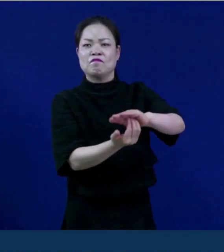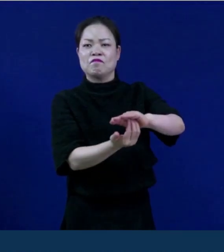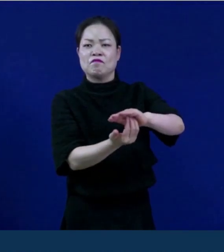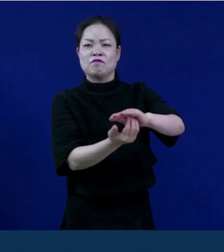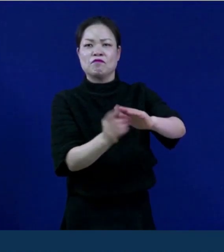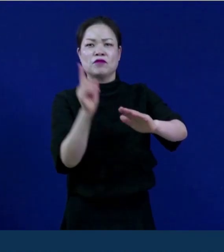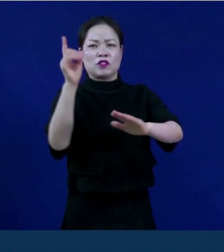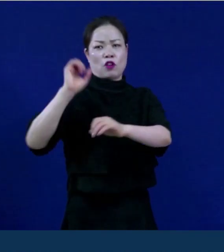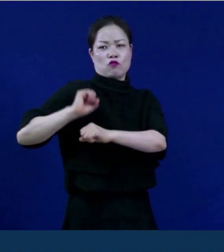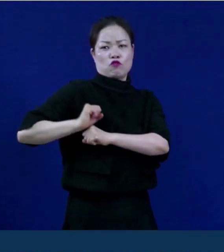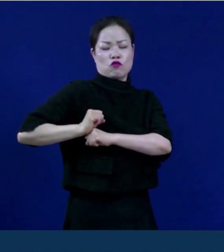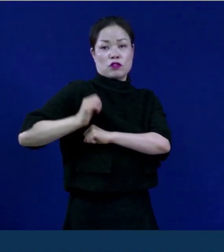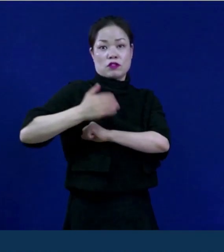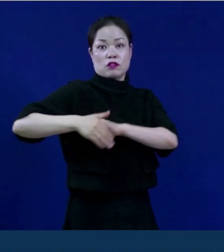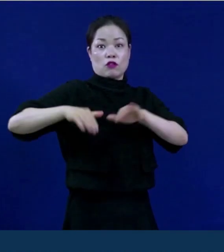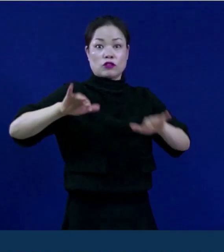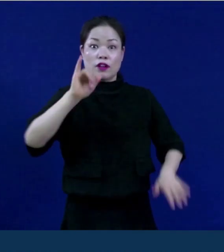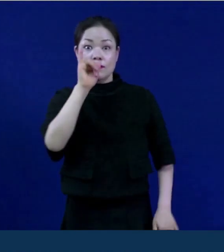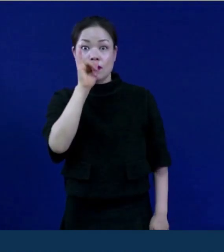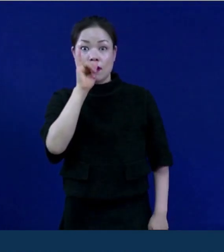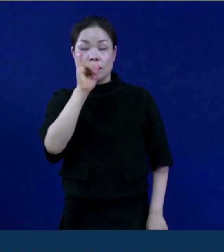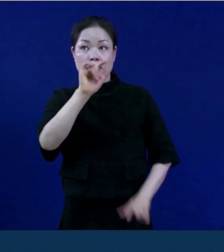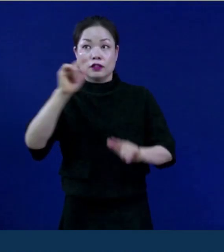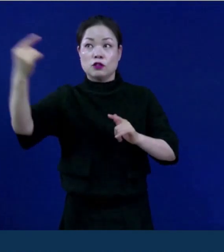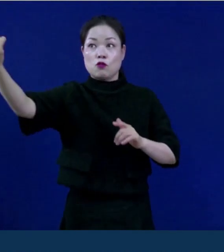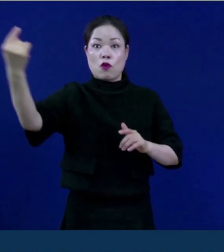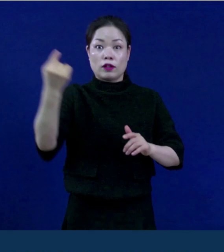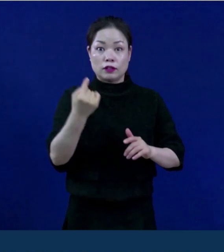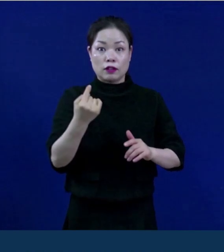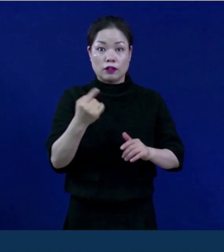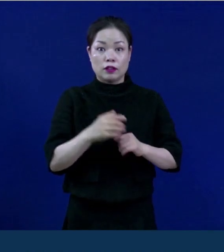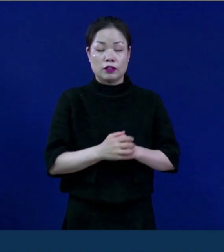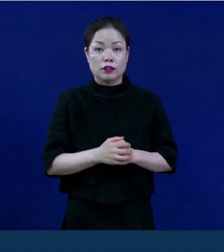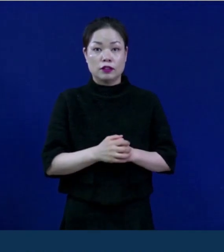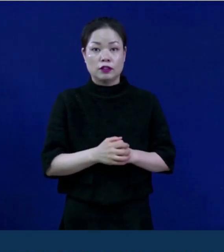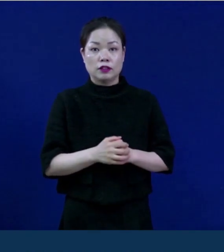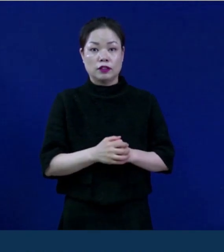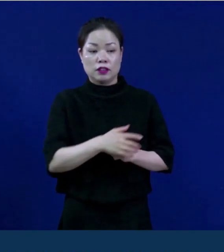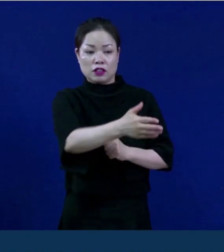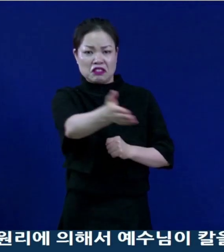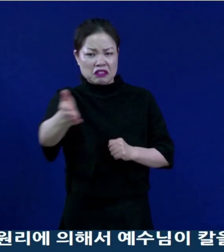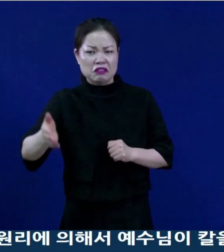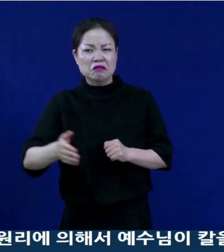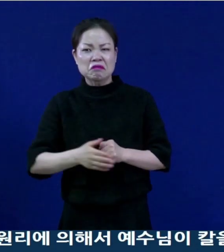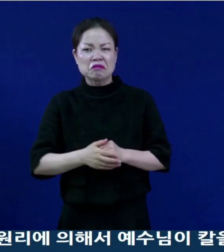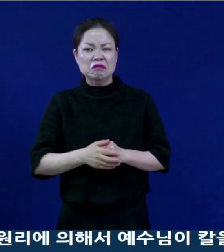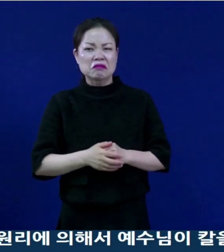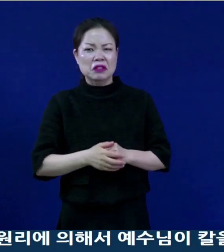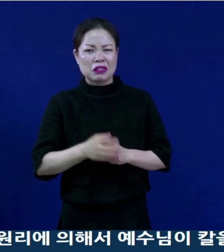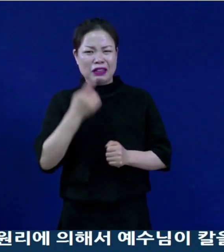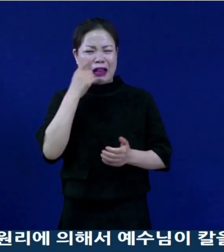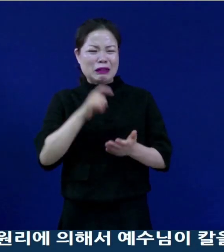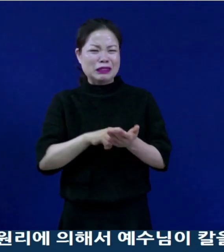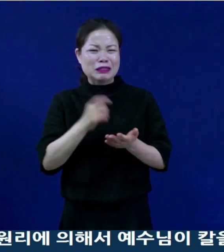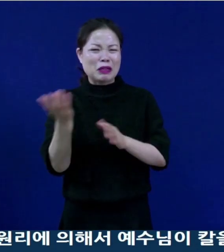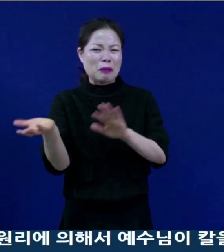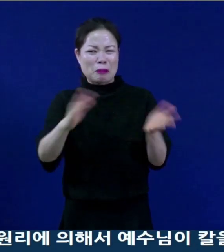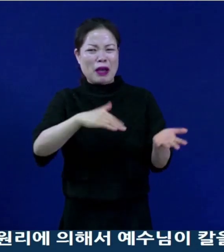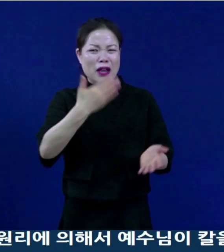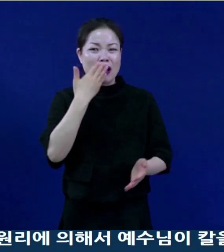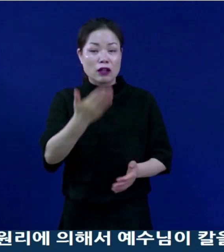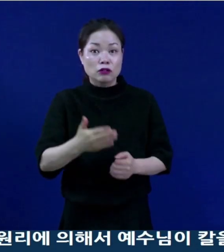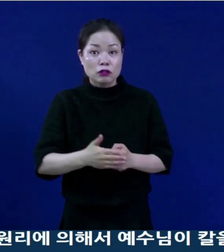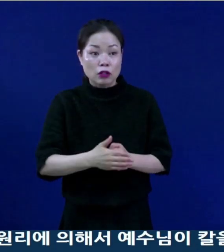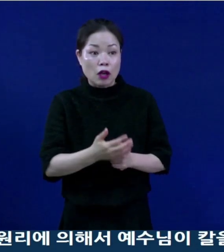천군이 있다. 천사가 있다. 그들이 와서 요 정도 되는 애들은 그냥 없애버릴 수 있다.